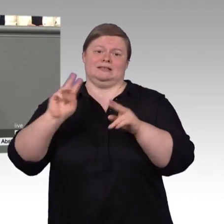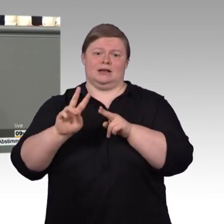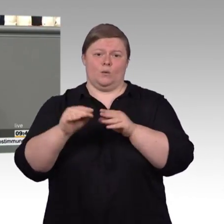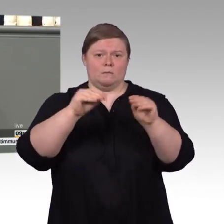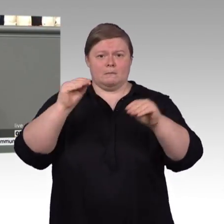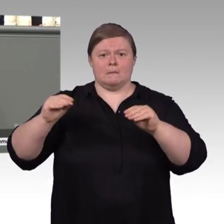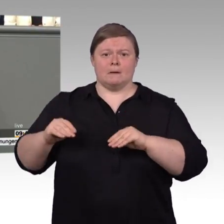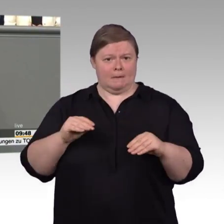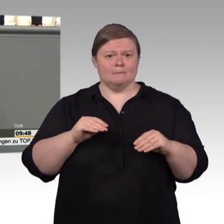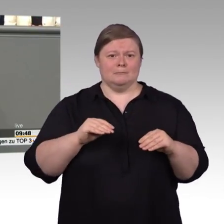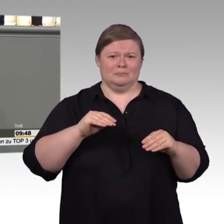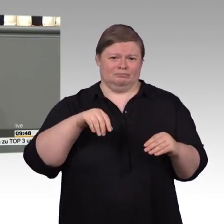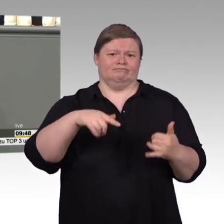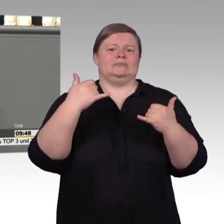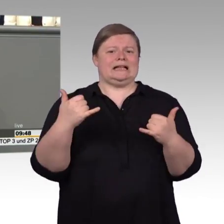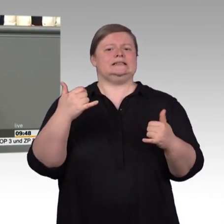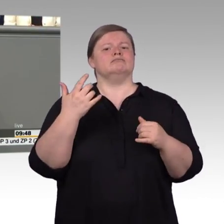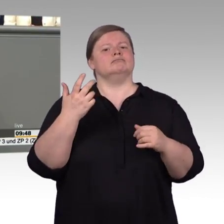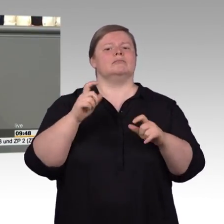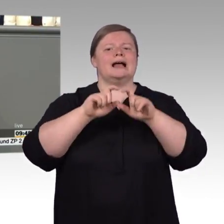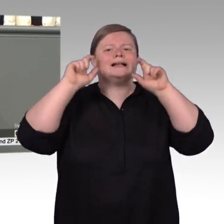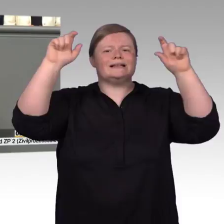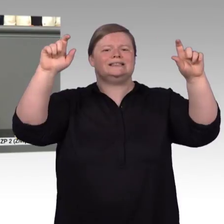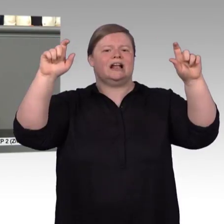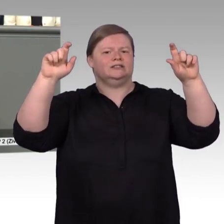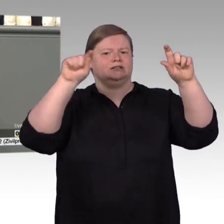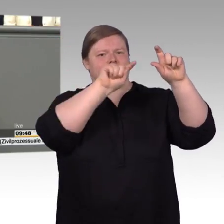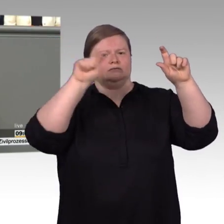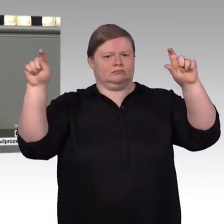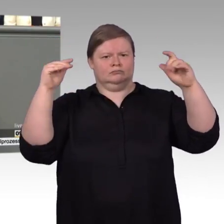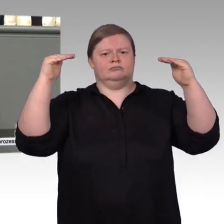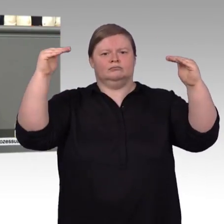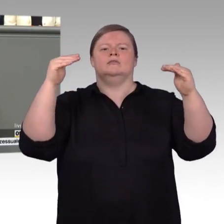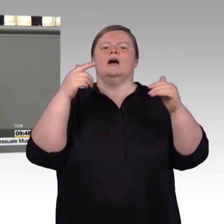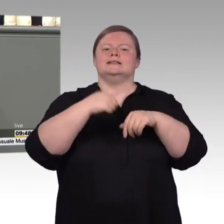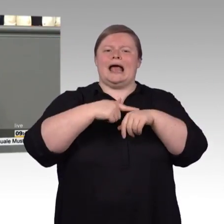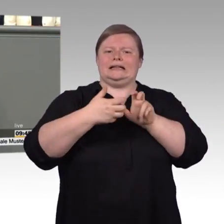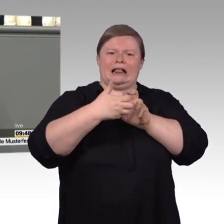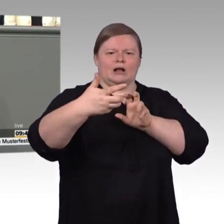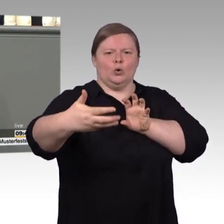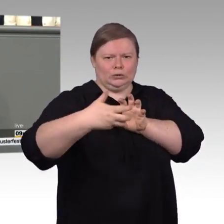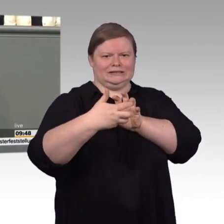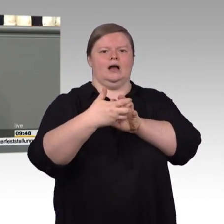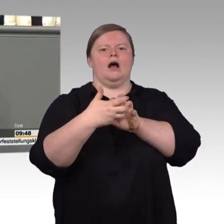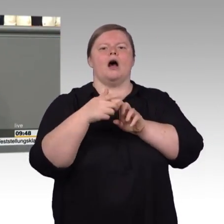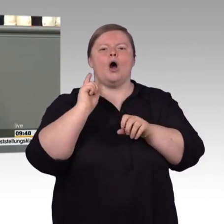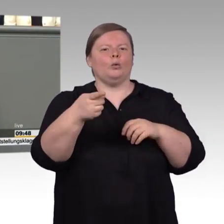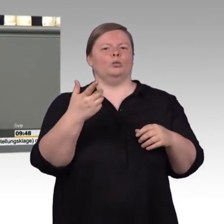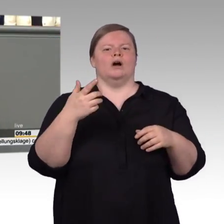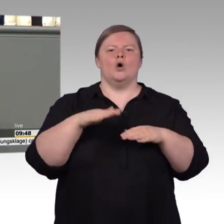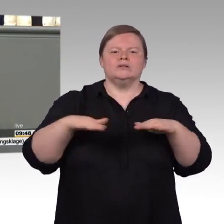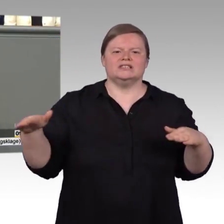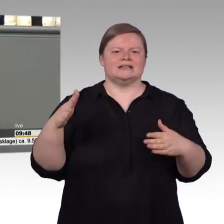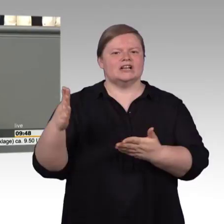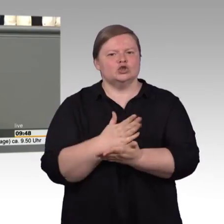entsprechenden Rechtsverordnung das nochmal deutlich konkretisieren und die Anmeldebedingungen nochmal erleichtern. Wir haben uns natürlich auch nochmal mit der